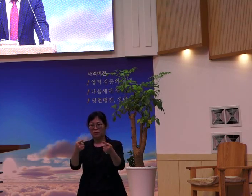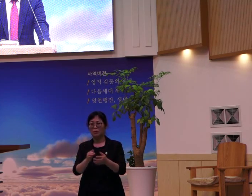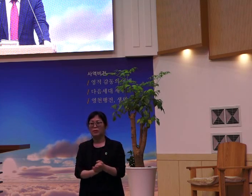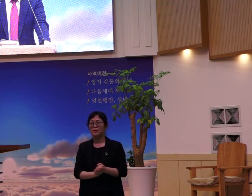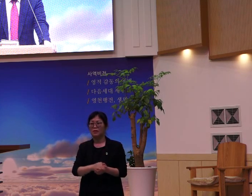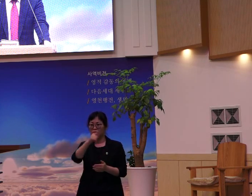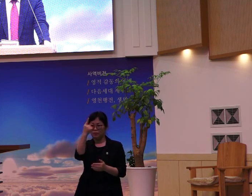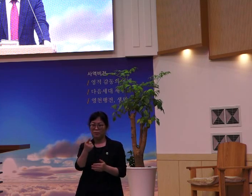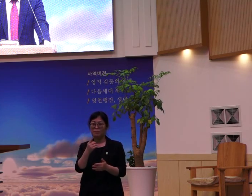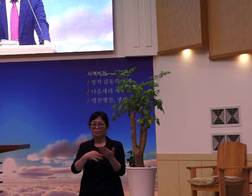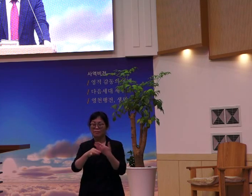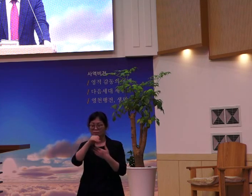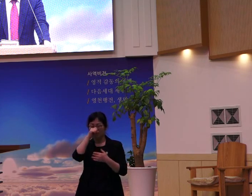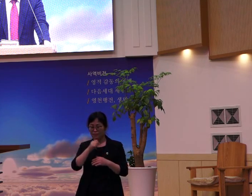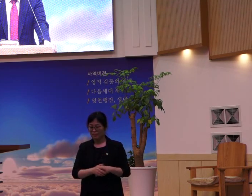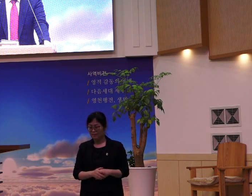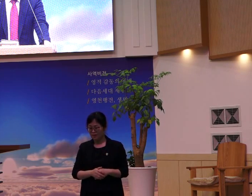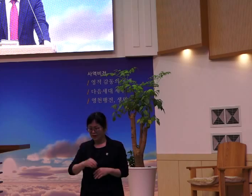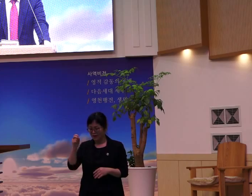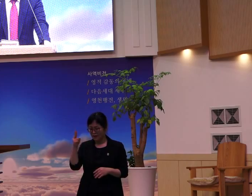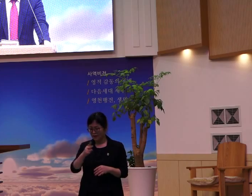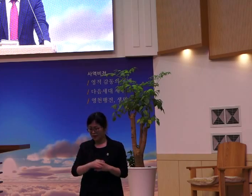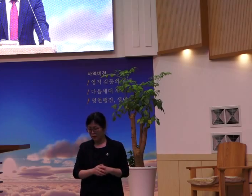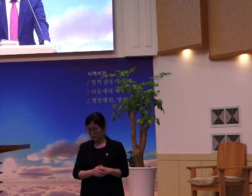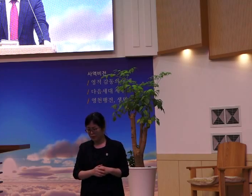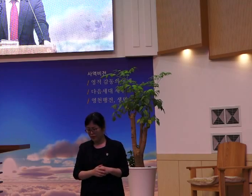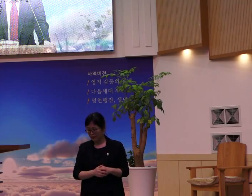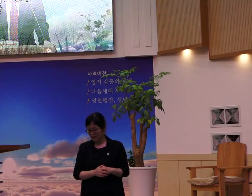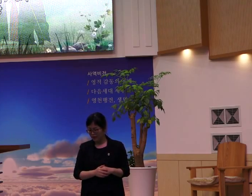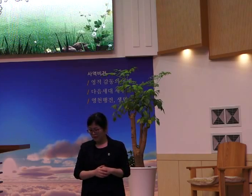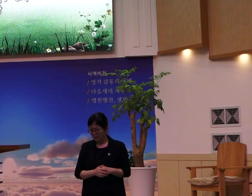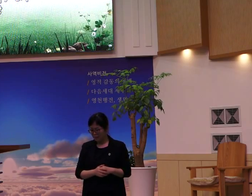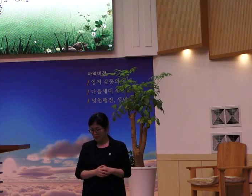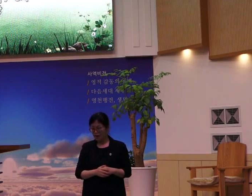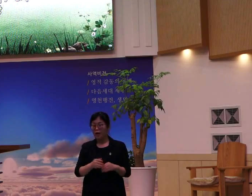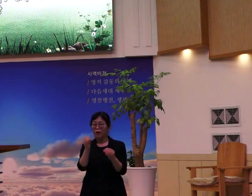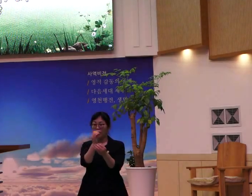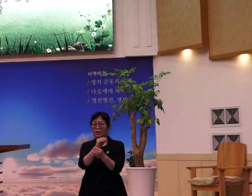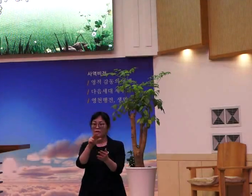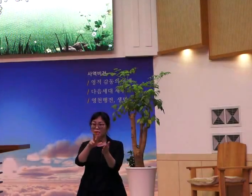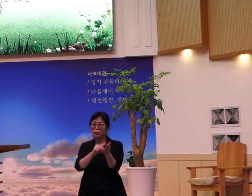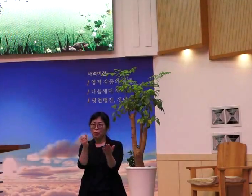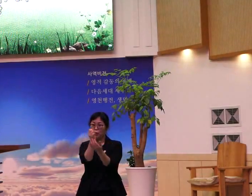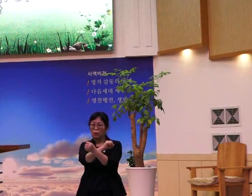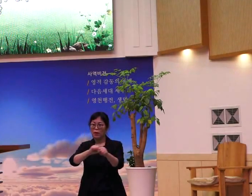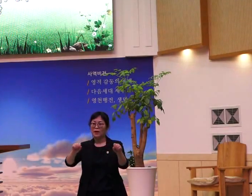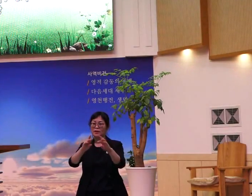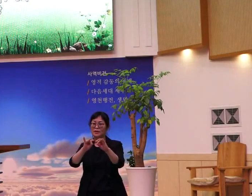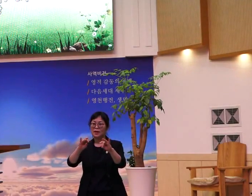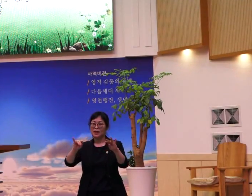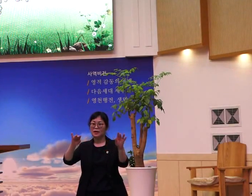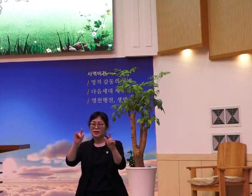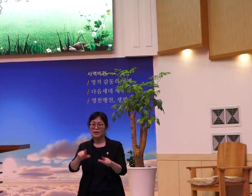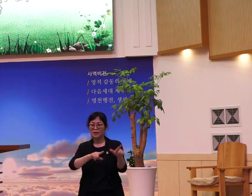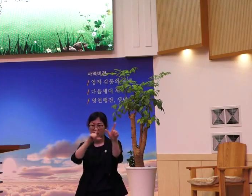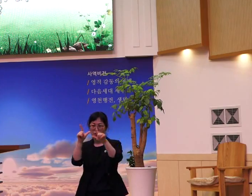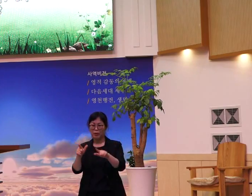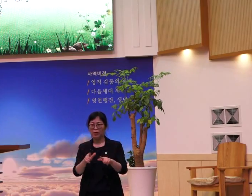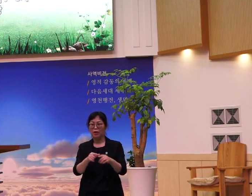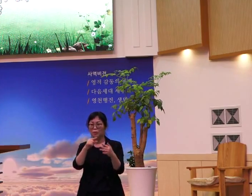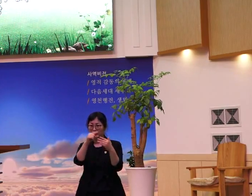오시면 되겠습니다. 그리고 드라미우스 목양 기도가 있습니다. 광야를 지나며 라는 이름을 붙였는데요. 광야를